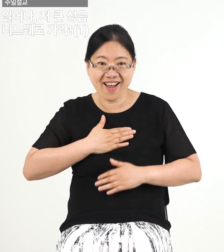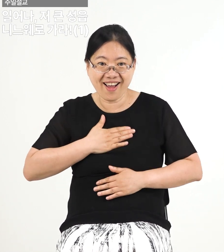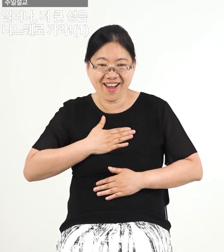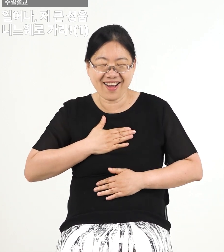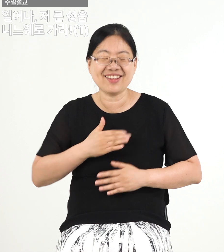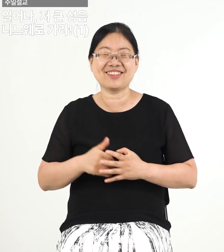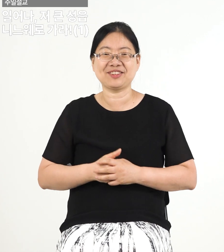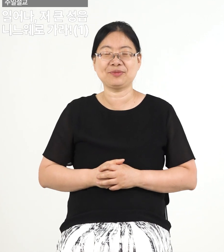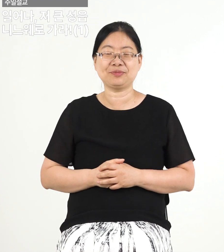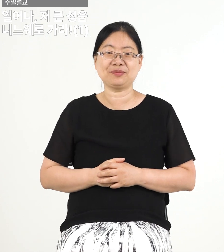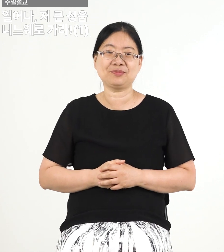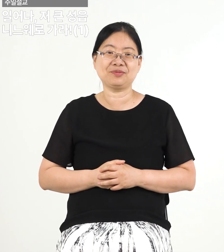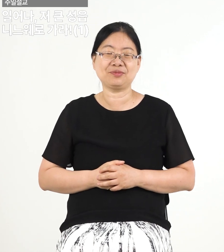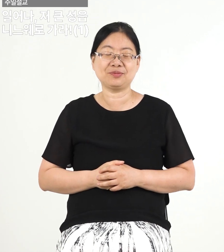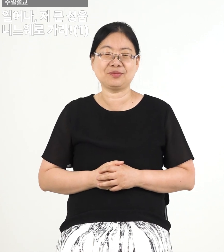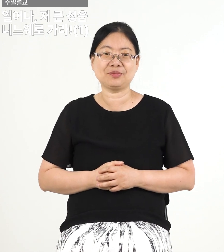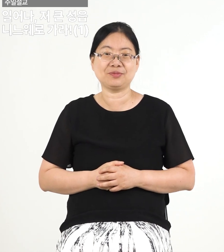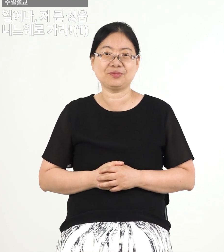패스.